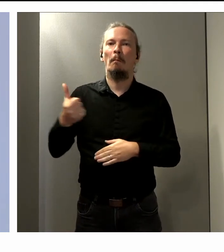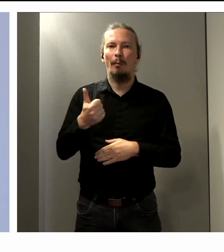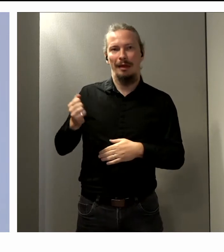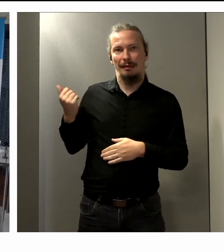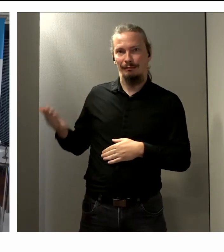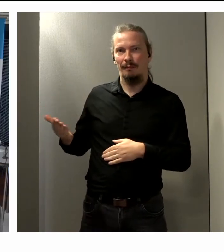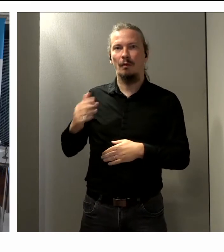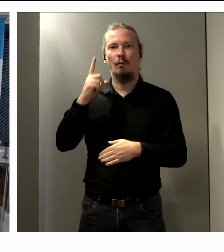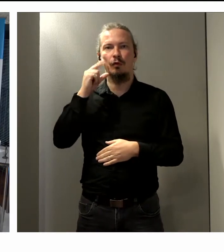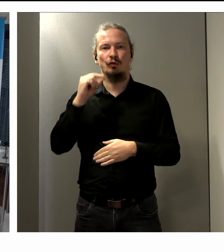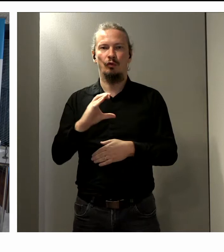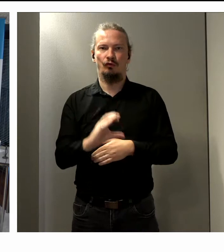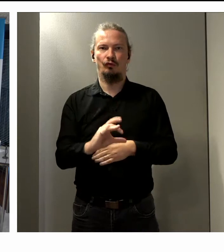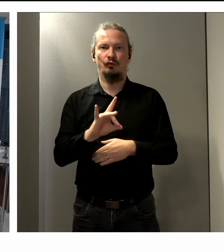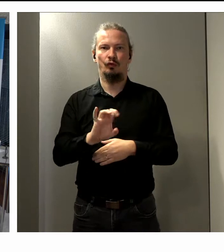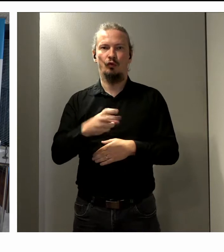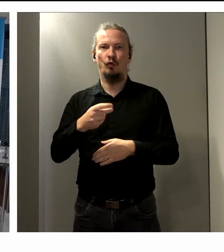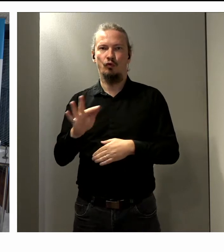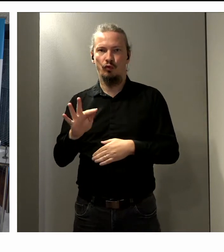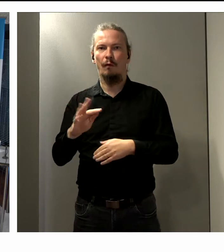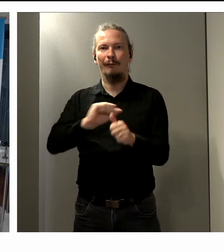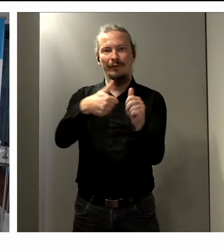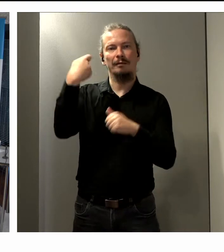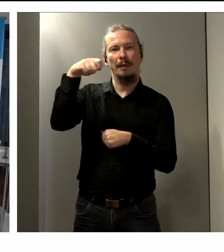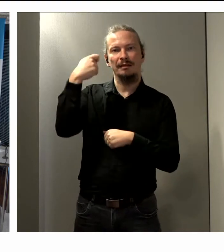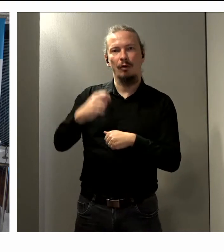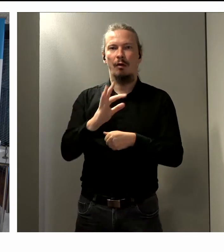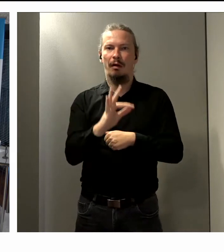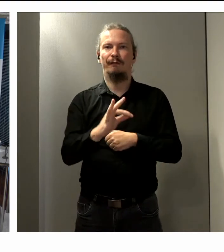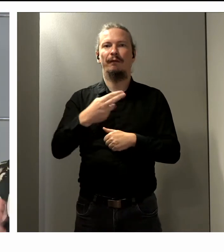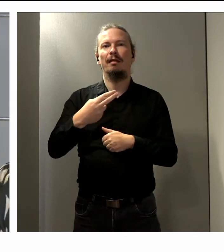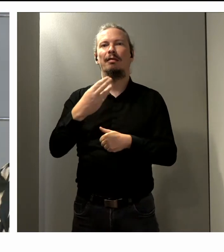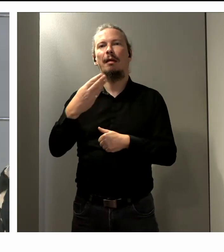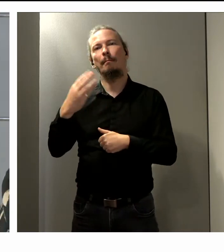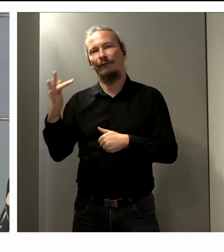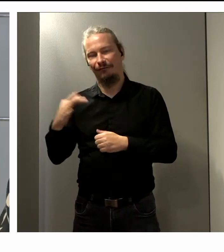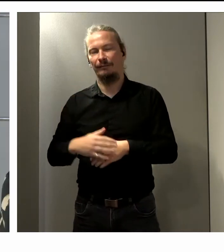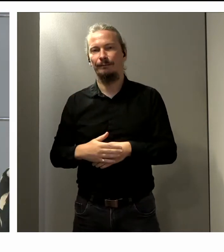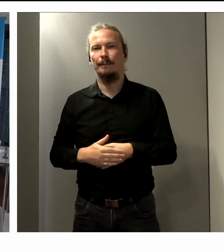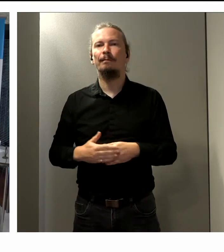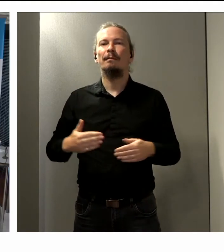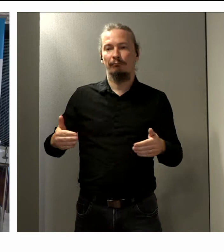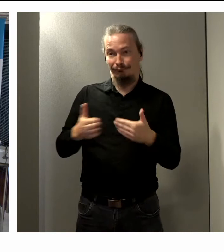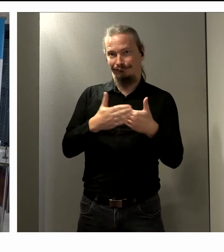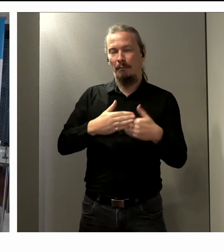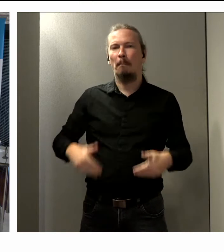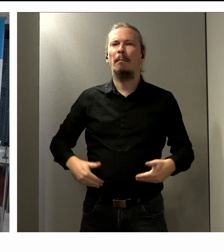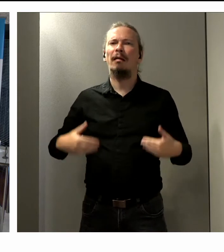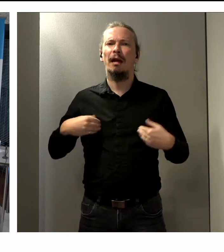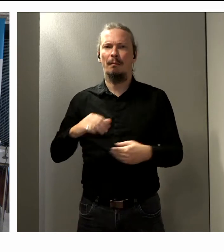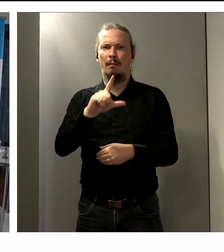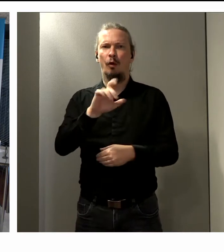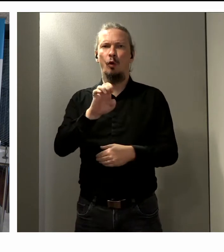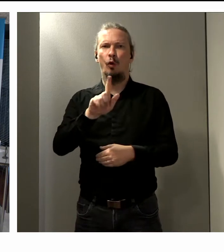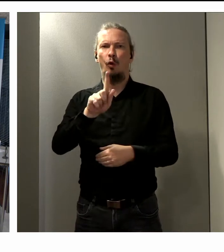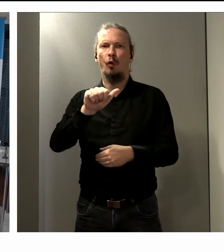à mes côtés, Éric Chenu, vice-président de la FNMF. Bienvenue à vous. À côté de lui, Hélène Legault, chef du service